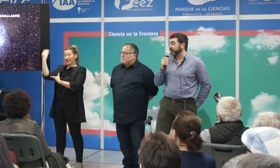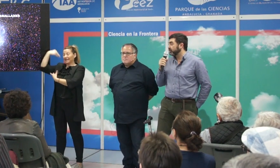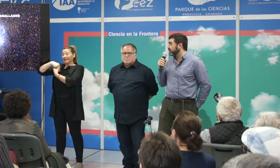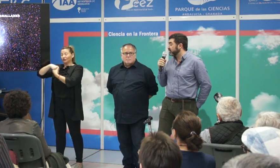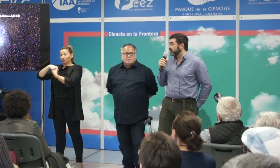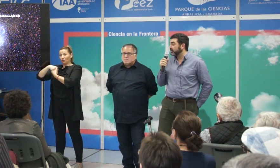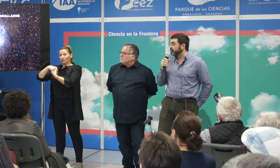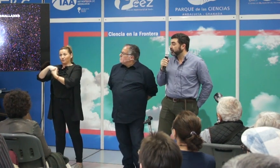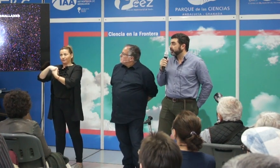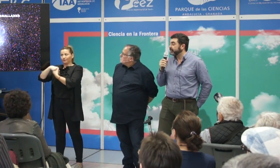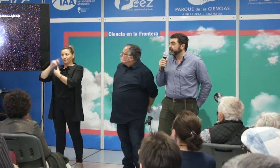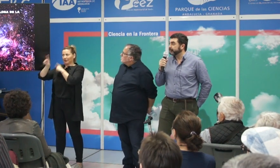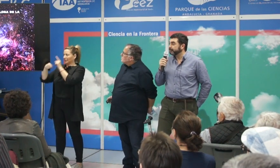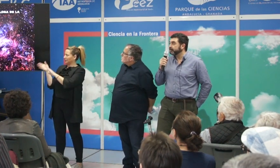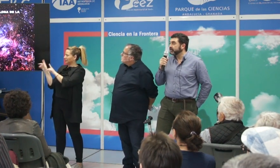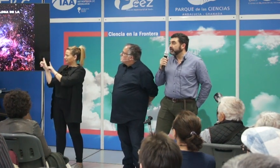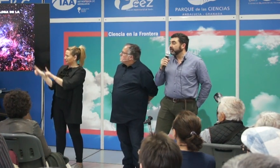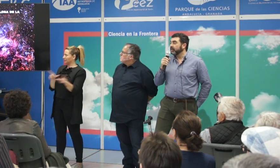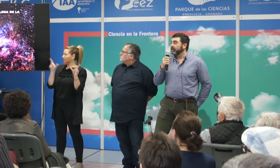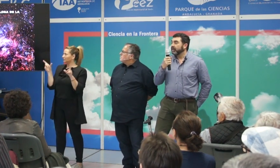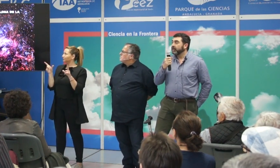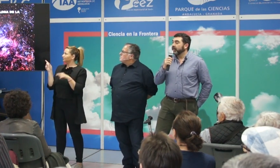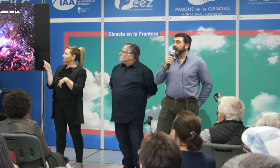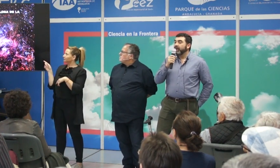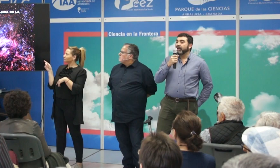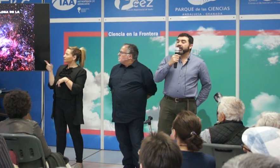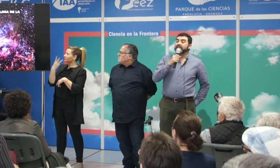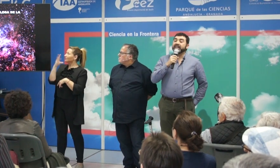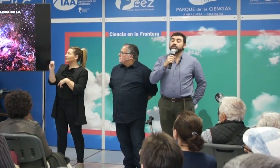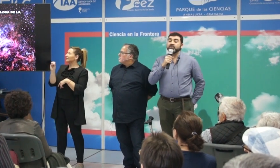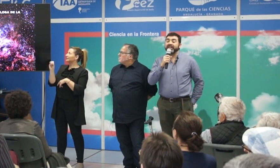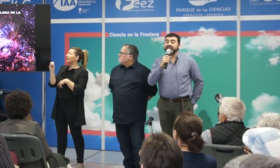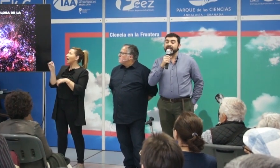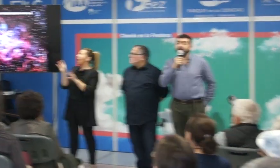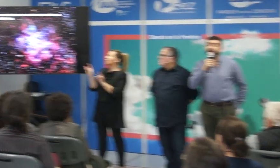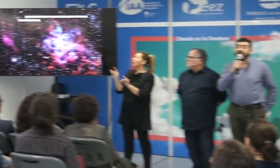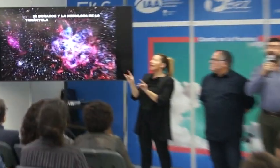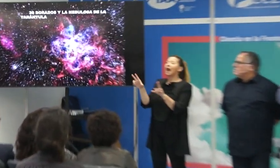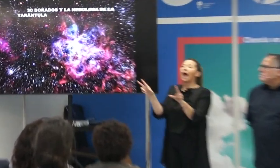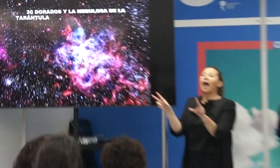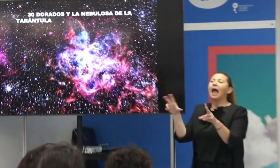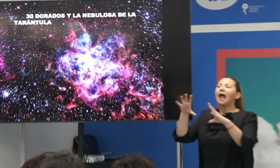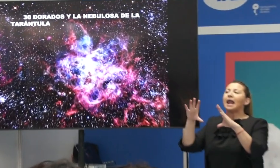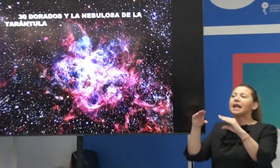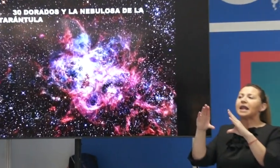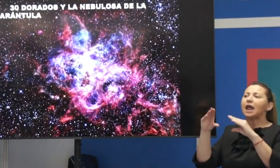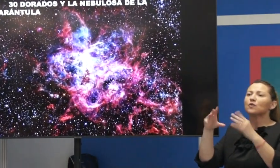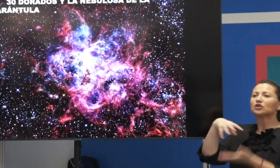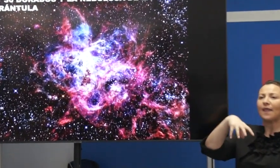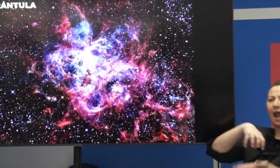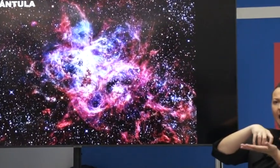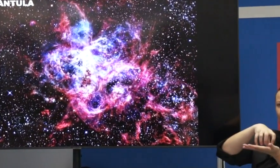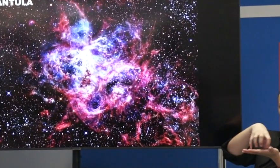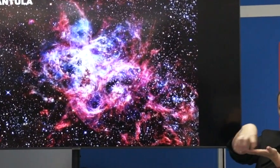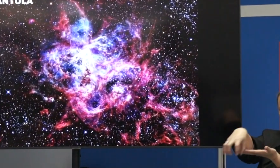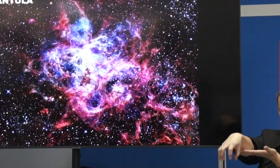interesante, que es la nebulosa de la Tarántula, y que es un complejo estelar